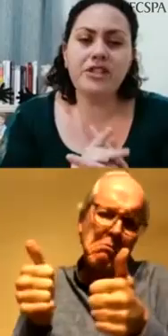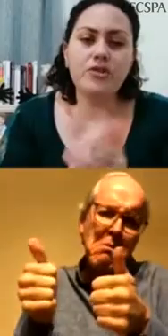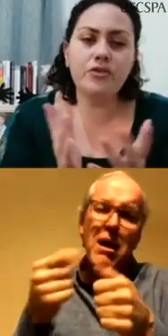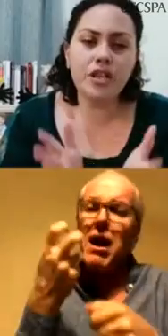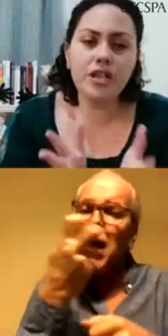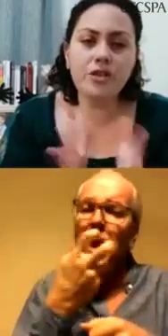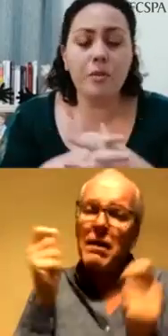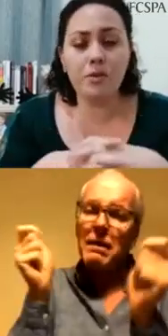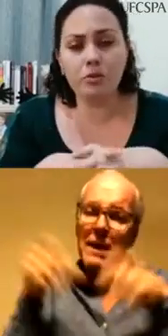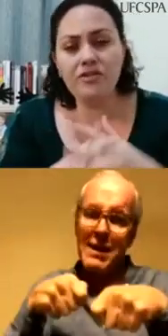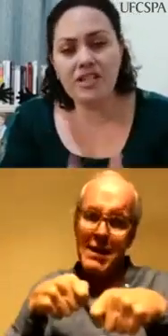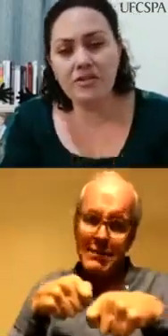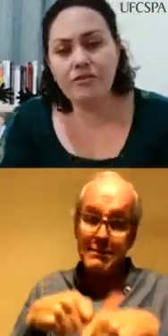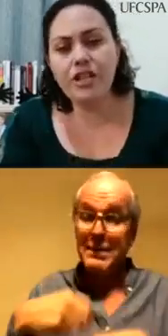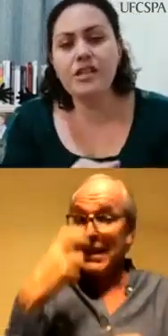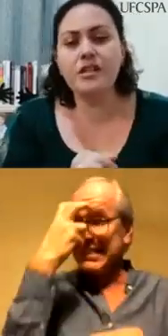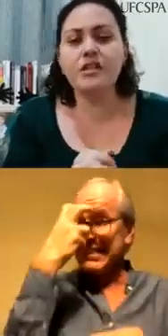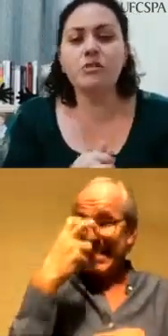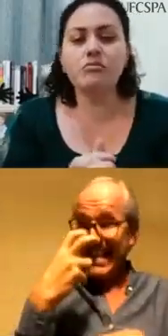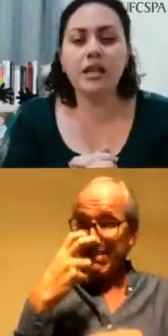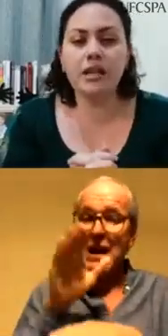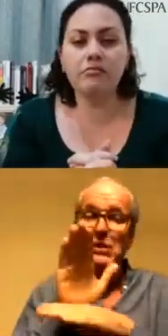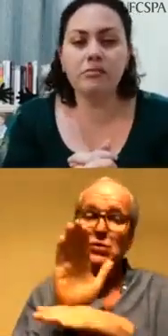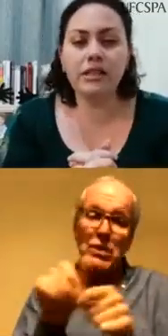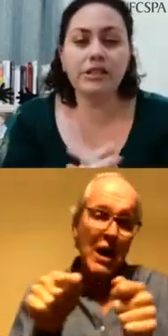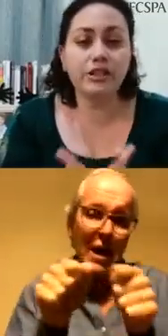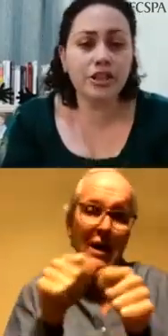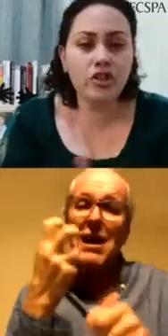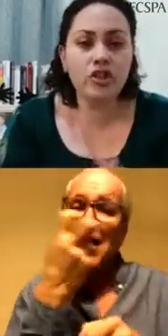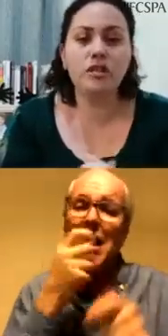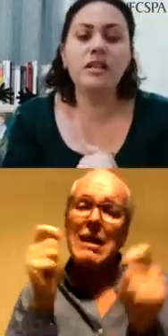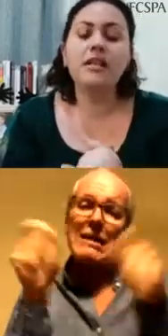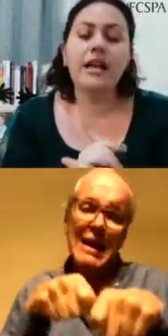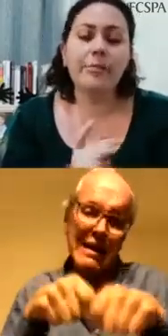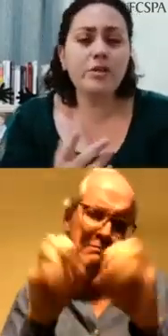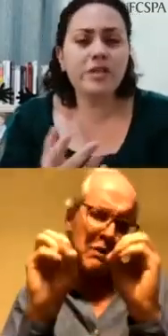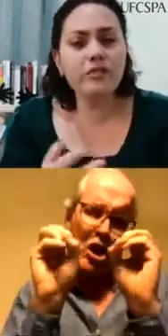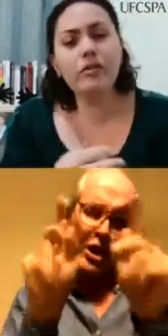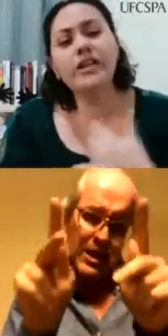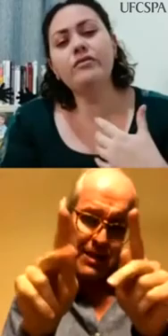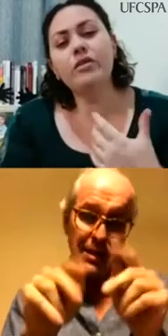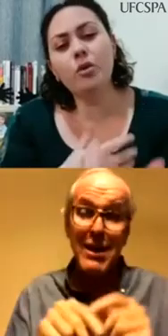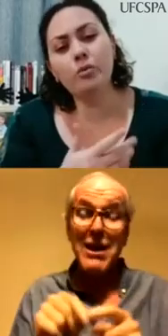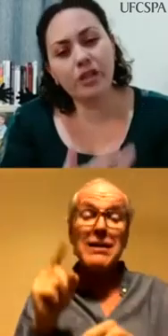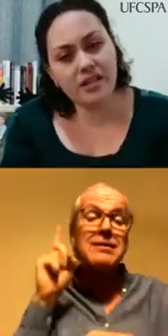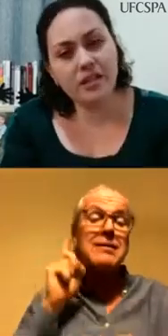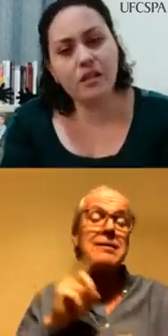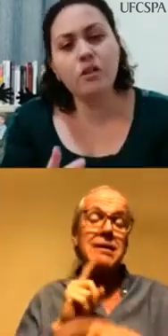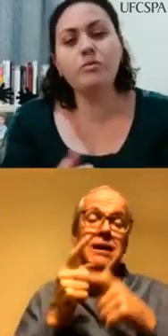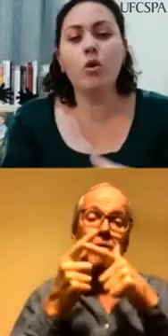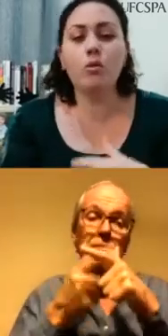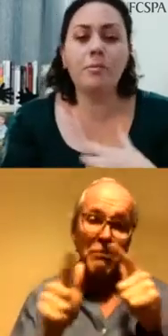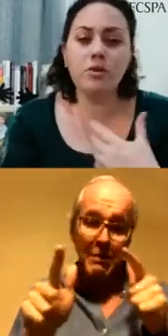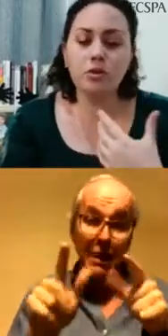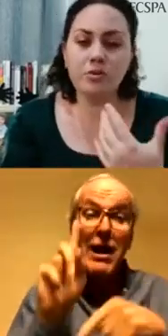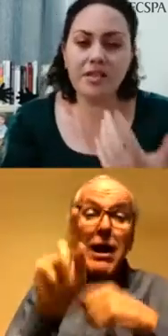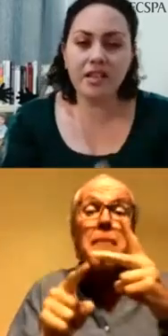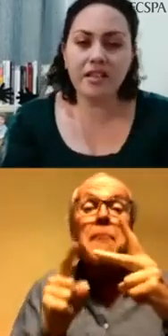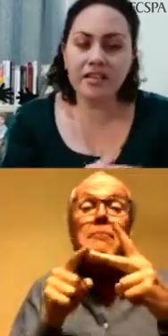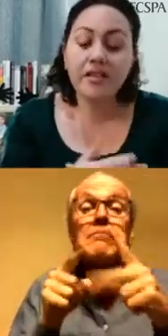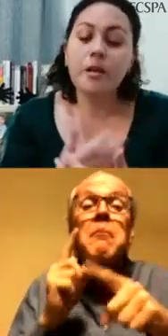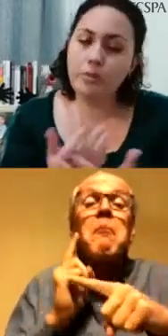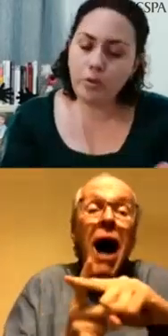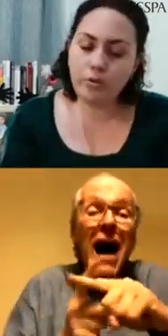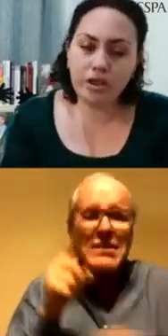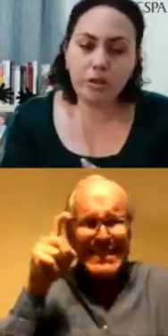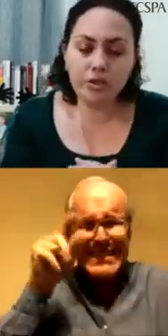um deficiente físico, uma pessoa com deficiência física, um cadeirante, é possível ainda haver uma comunicação ou uma pessoa com